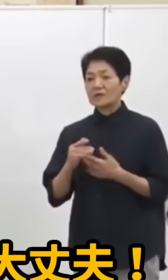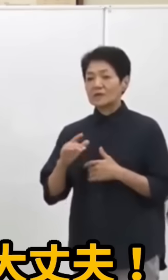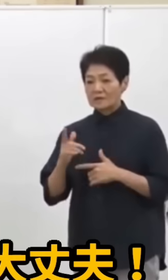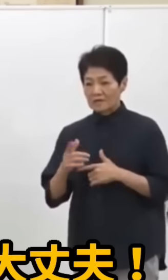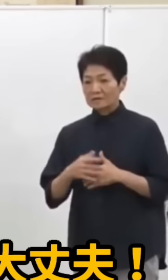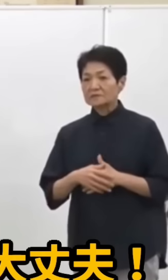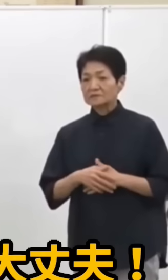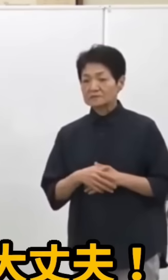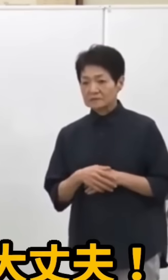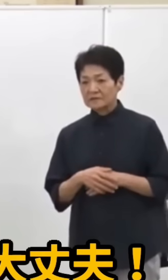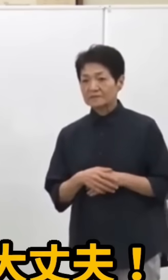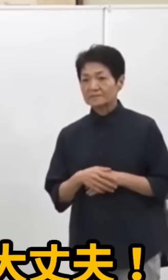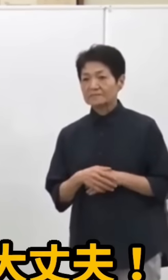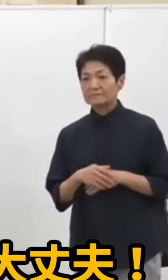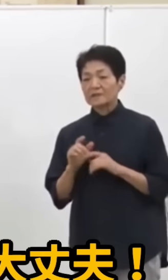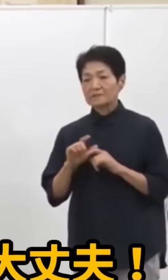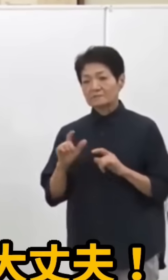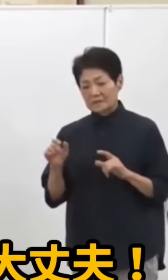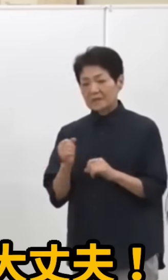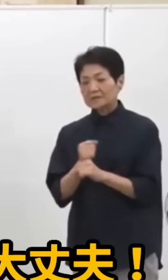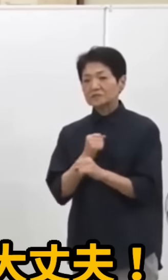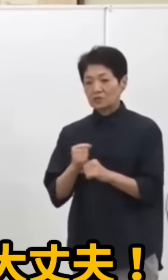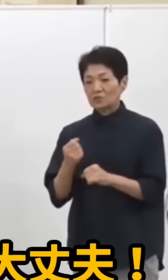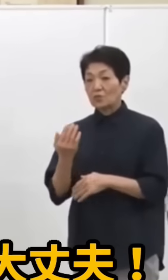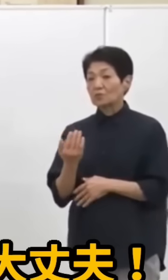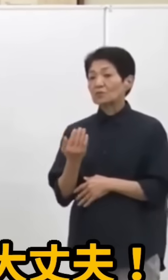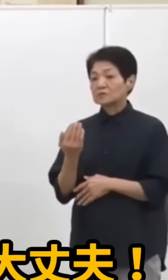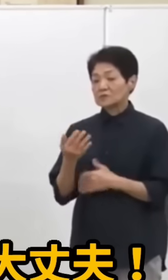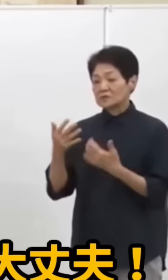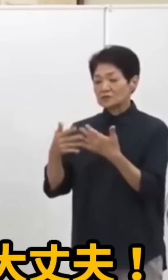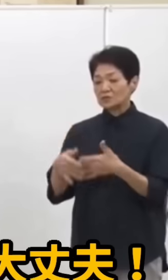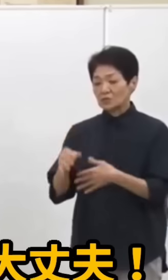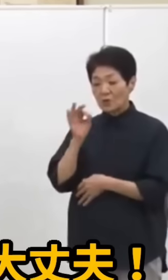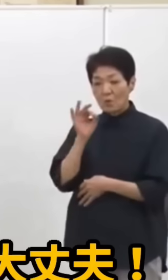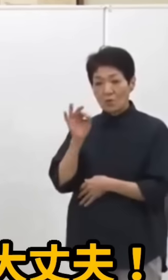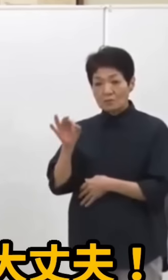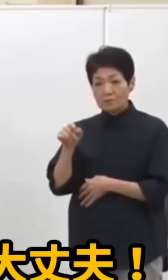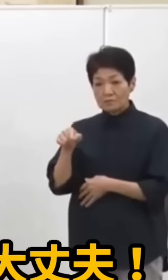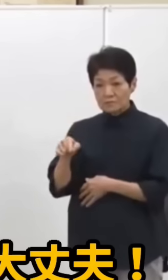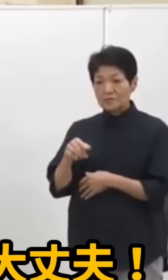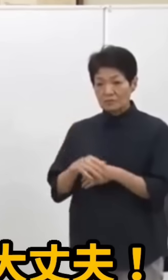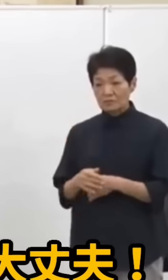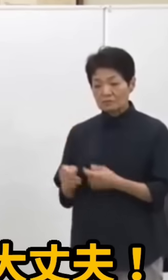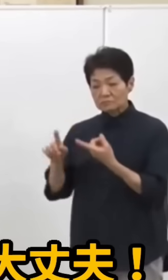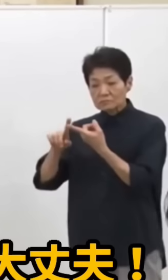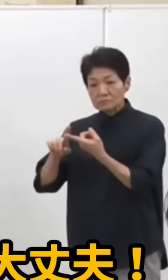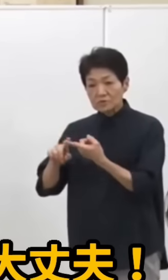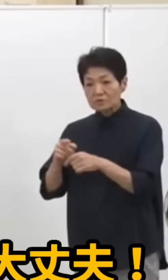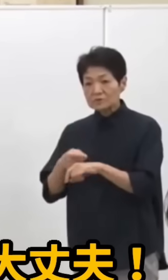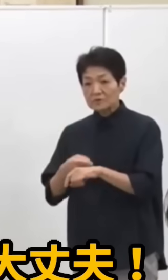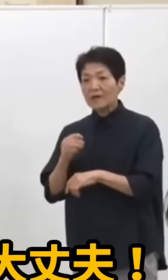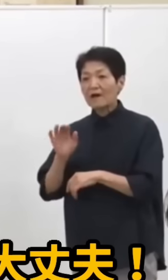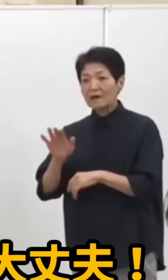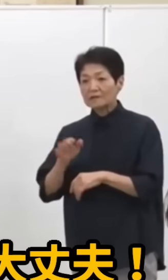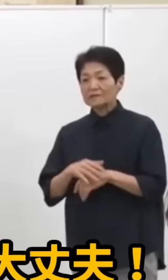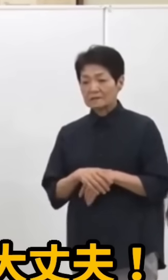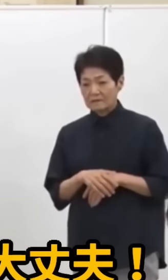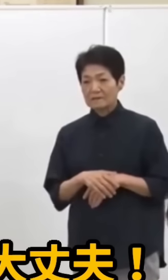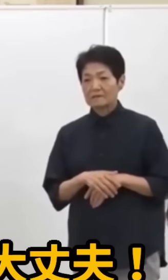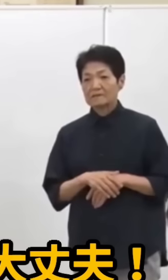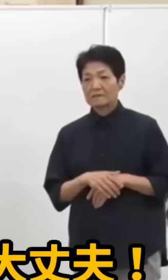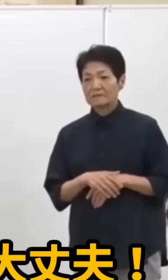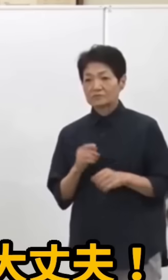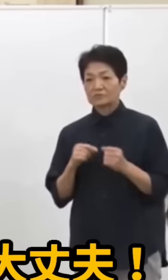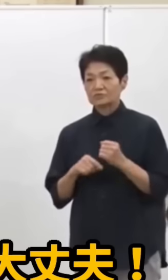けど、事業のいわゆる前提条件等を見てですね、そこに一定の合理性があればというところです